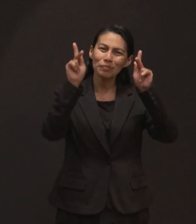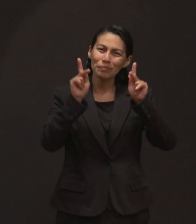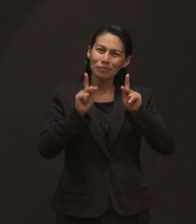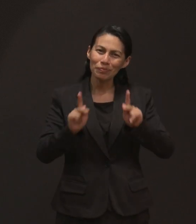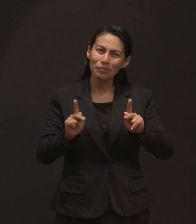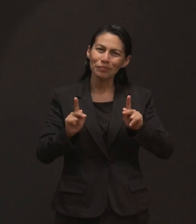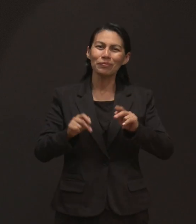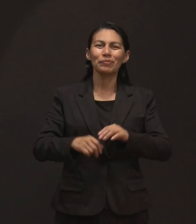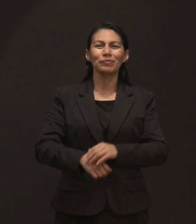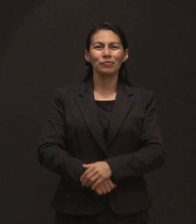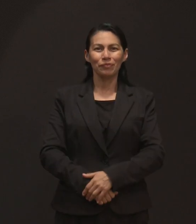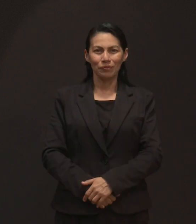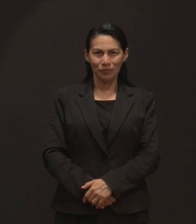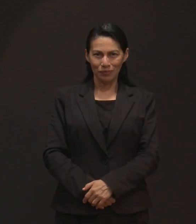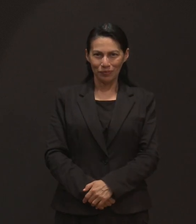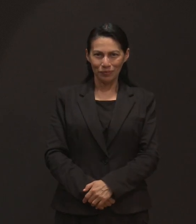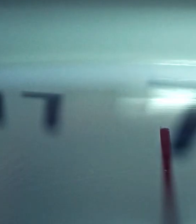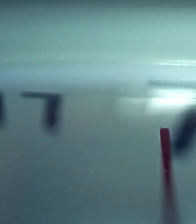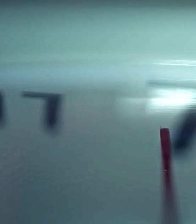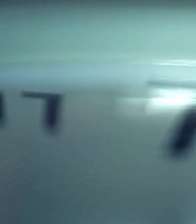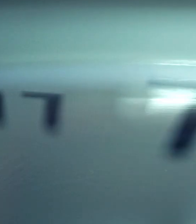Un Momento de Paz.